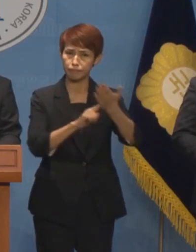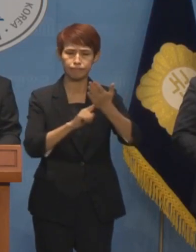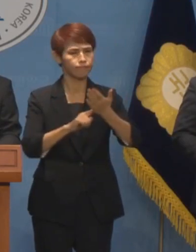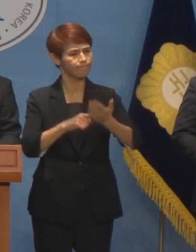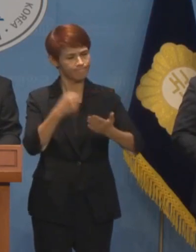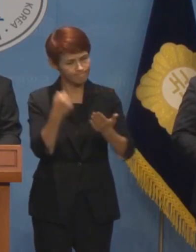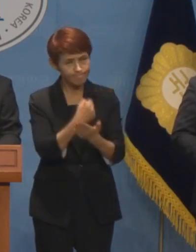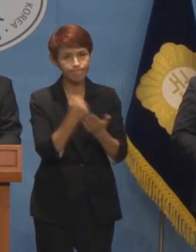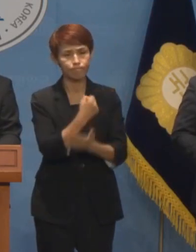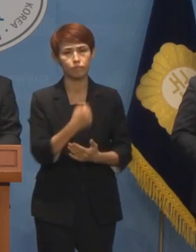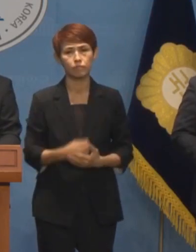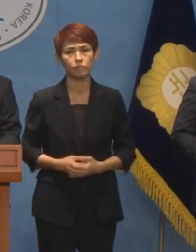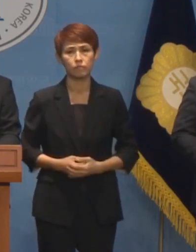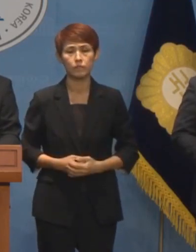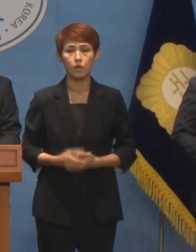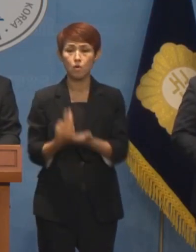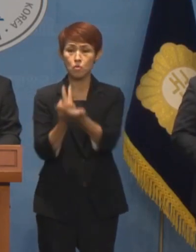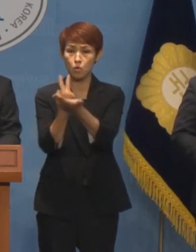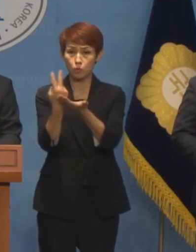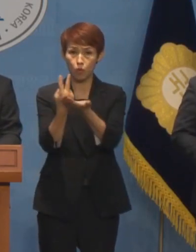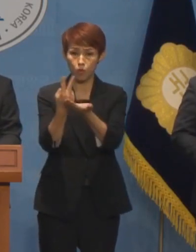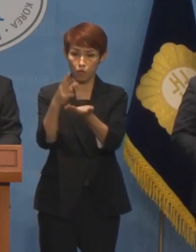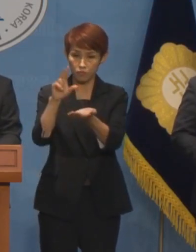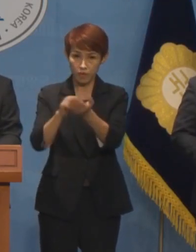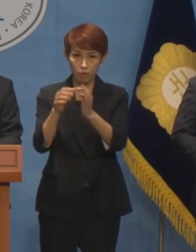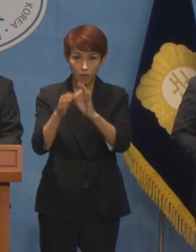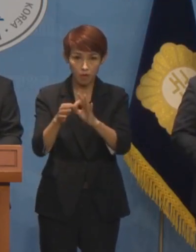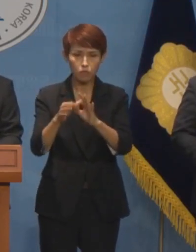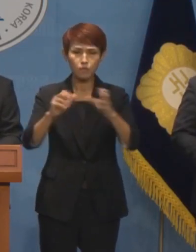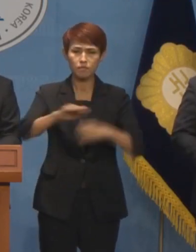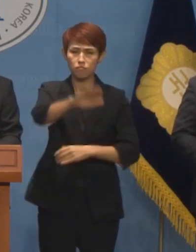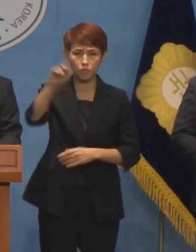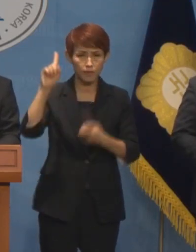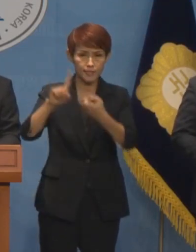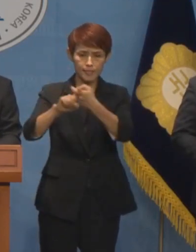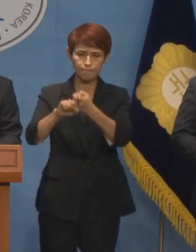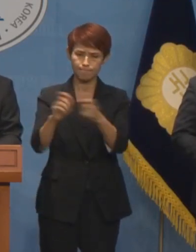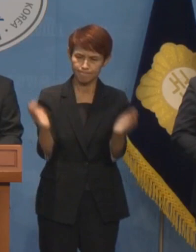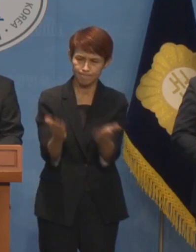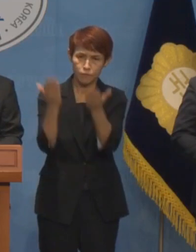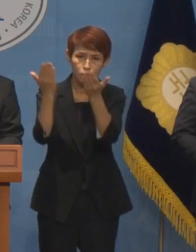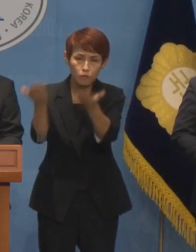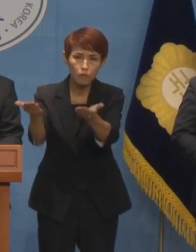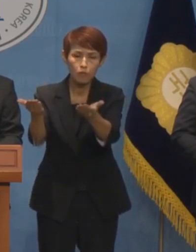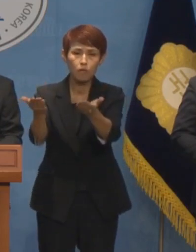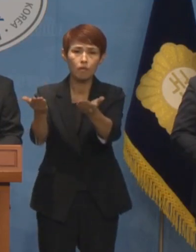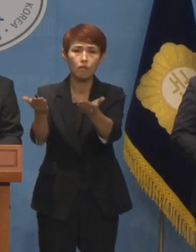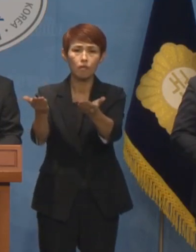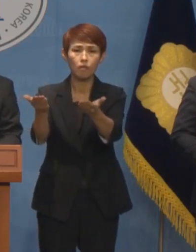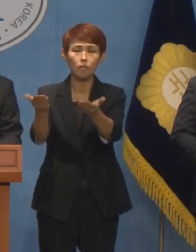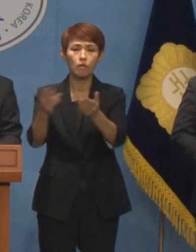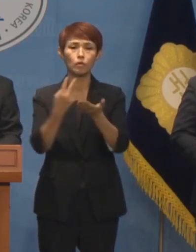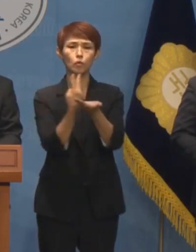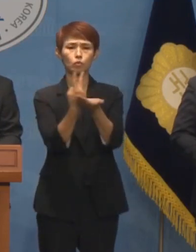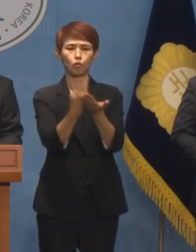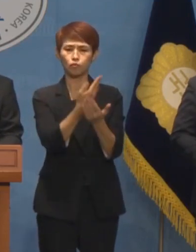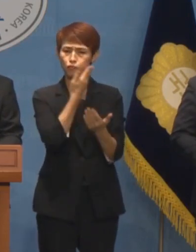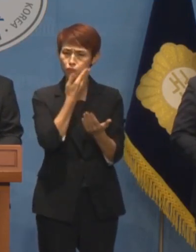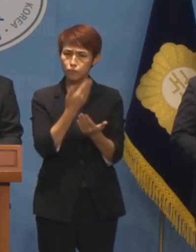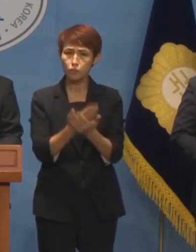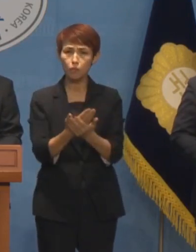유감스럽습니다. 우리는 독도 문제에 대한 국민적 관심을 촉구하고 이를 통해 독도의